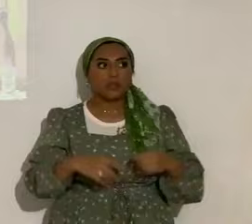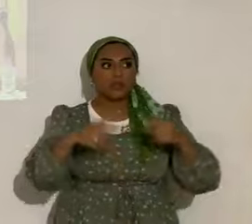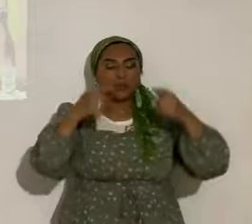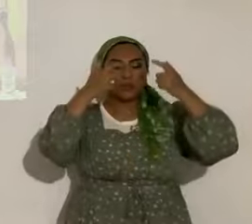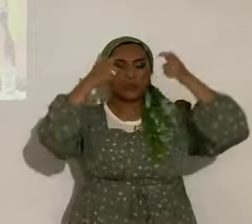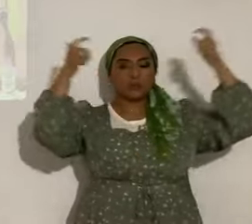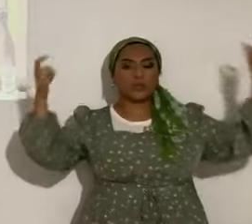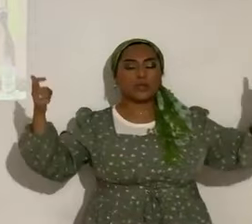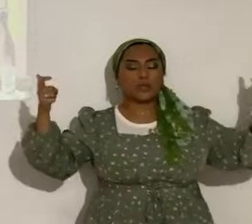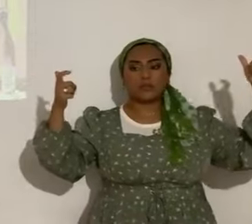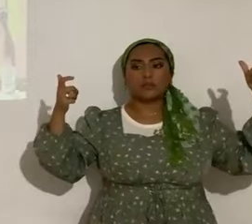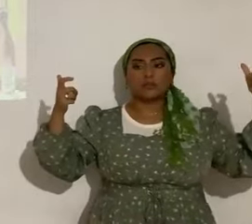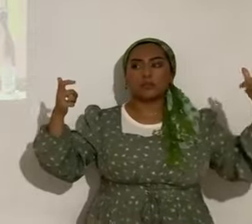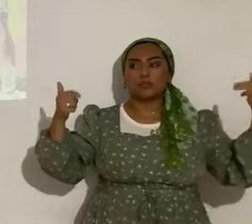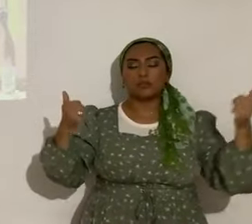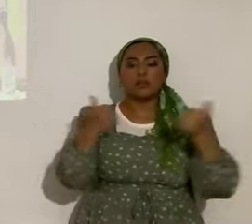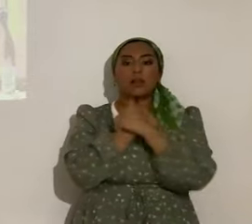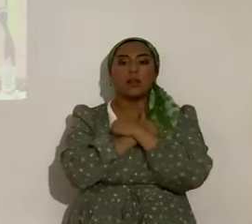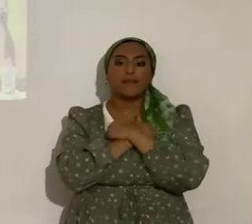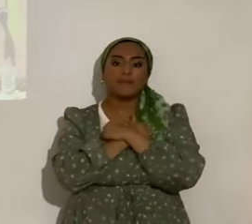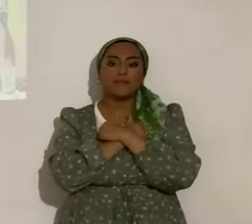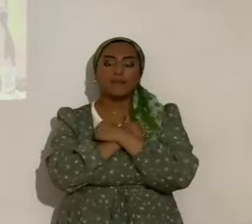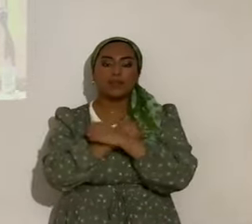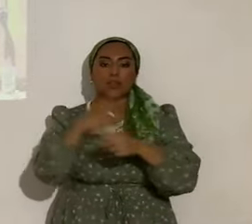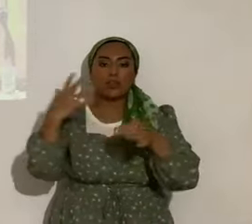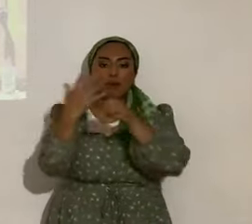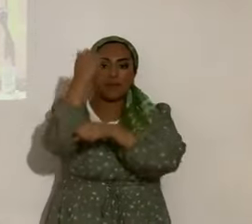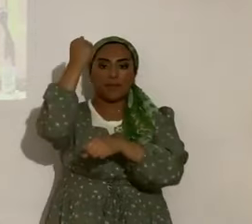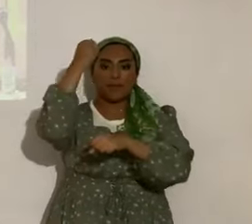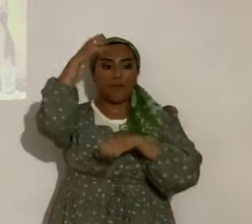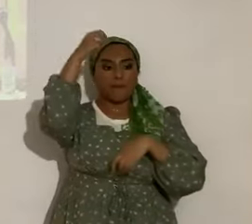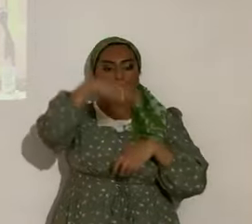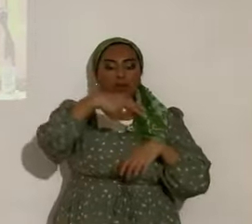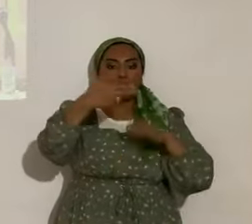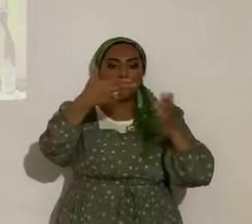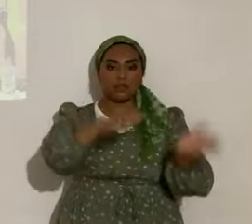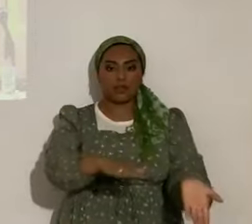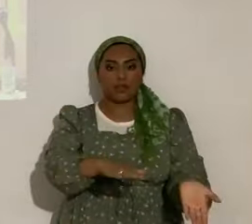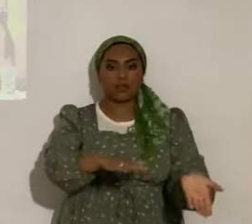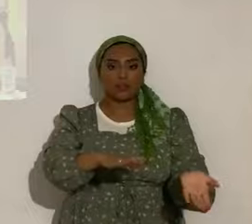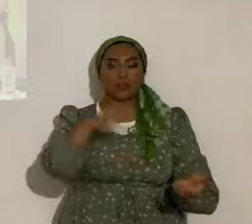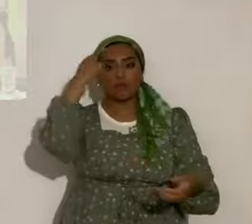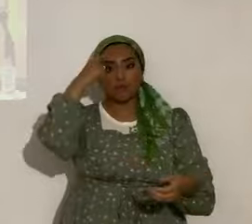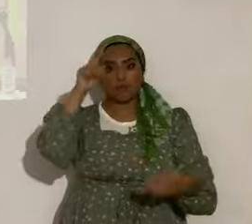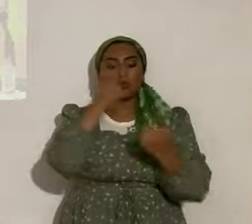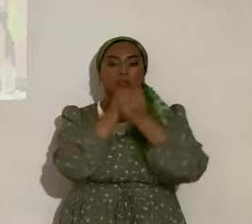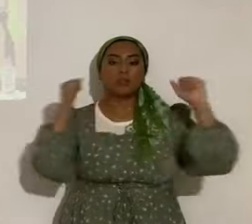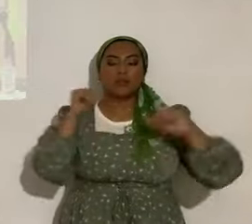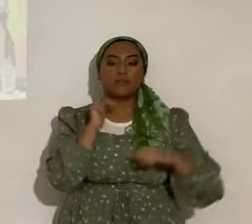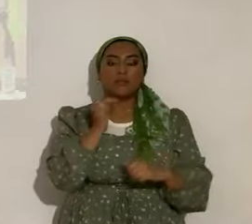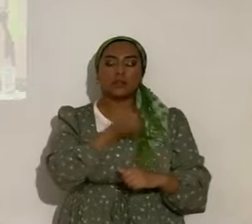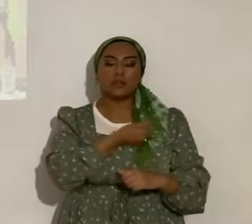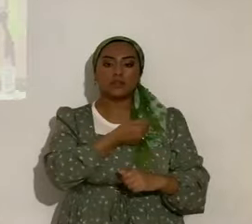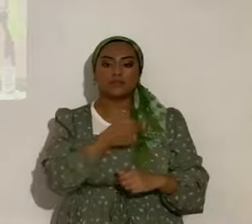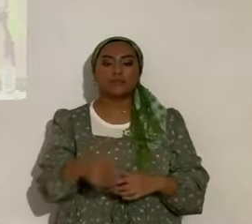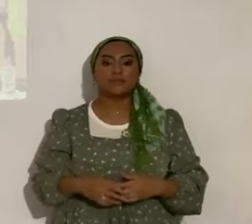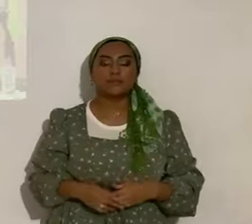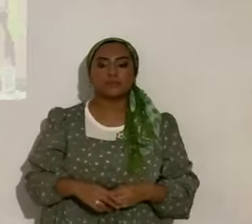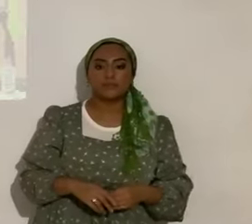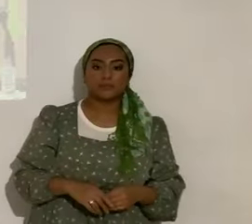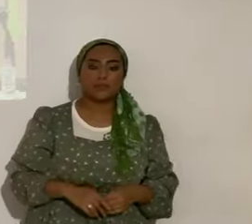de amor, la victoria sobre la muerte para salvarnos.